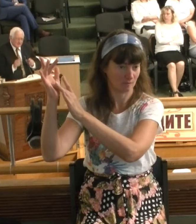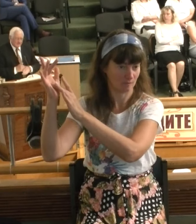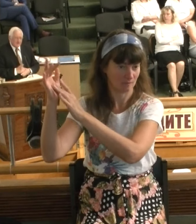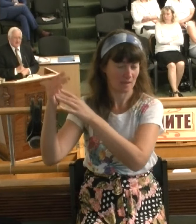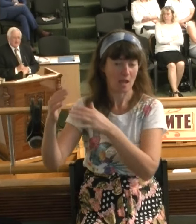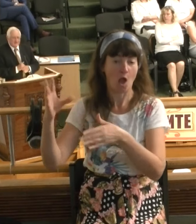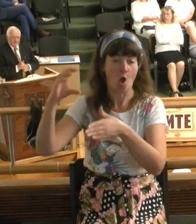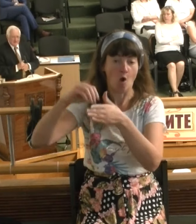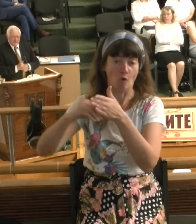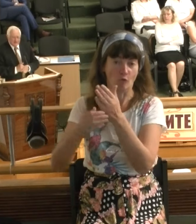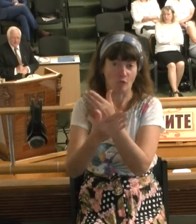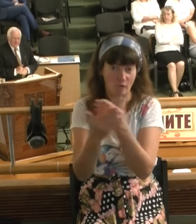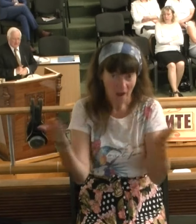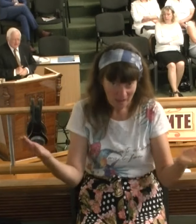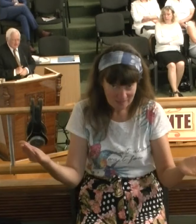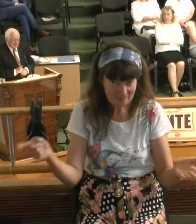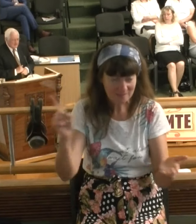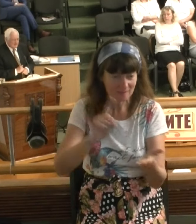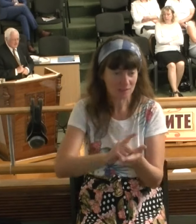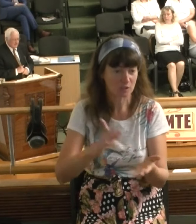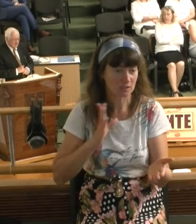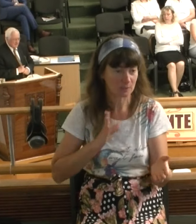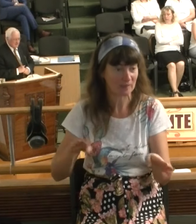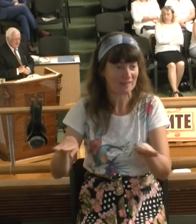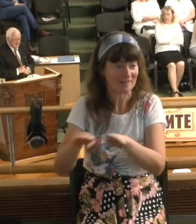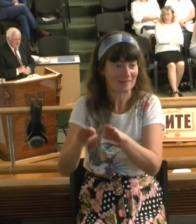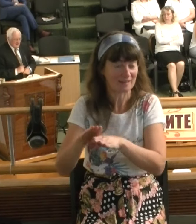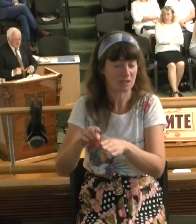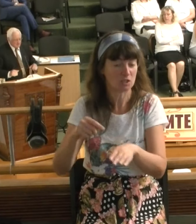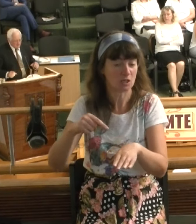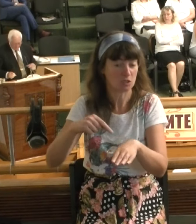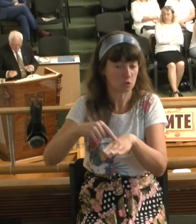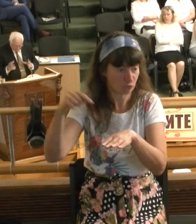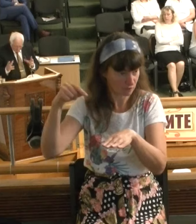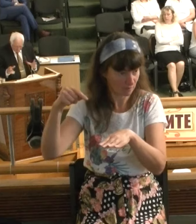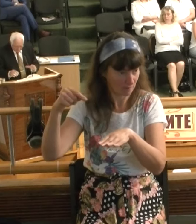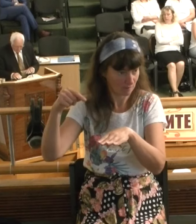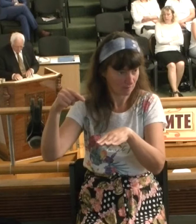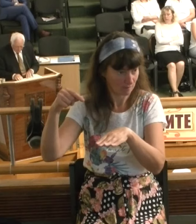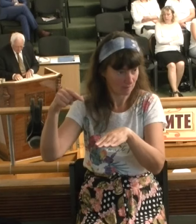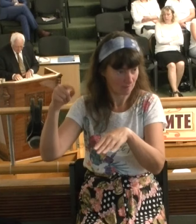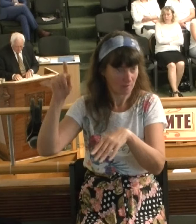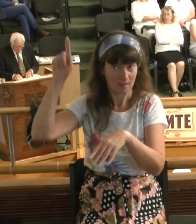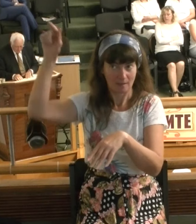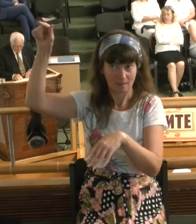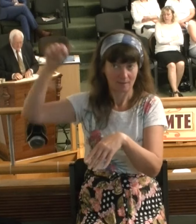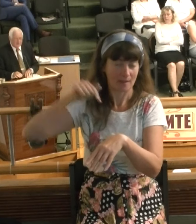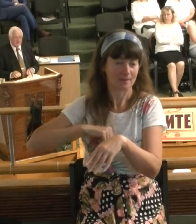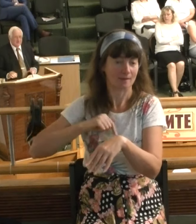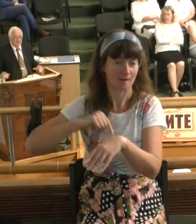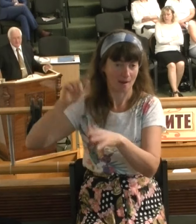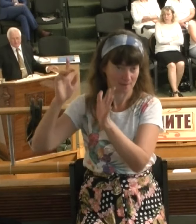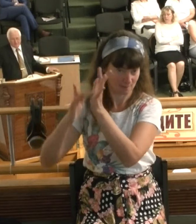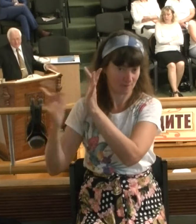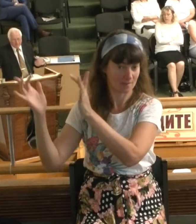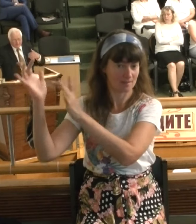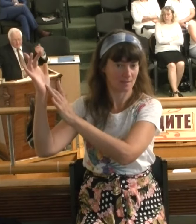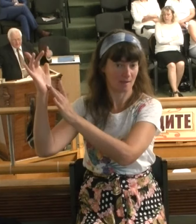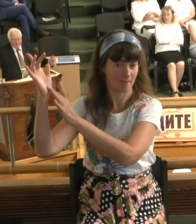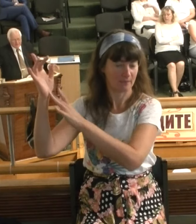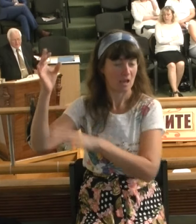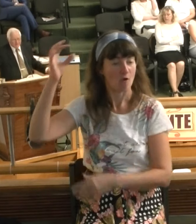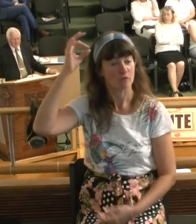же чувствования, какие во Христе Иисусе. И просто вспомните, что